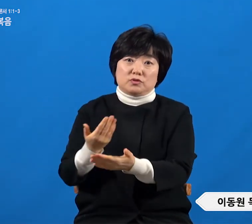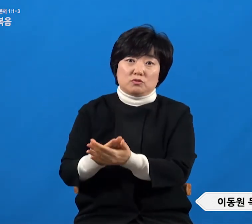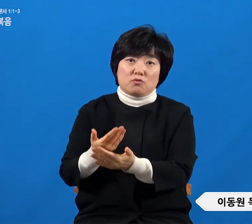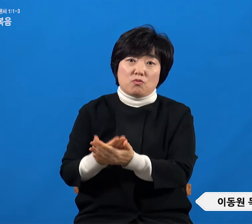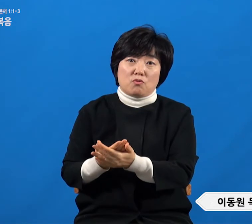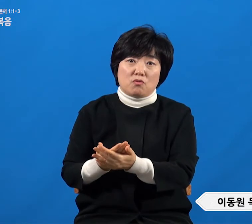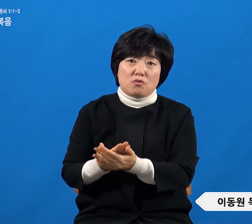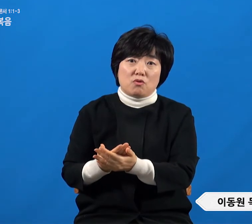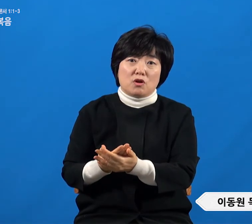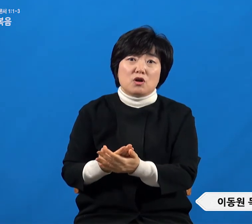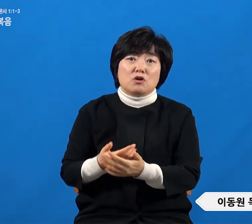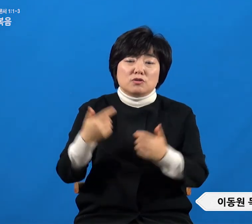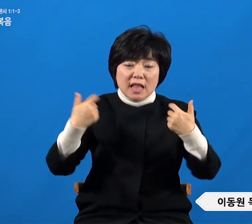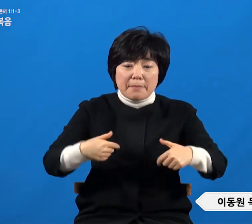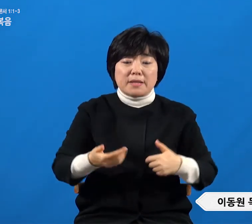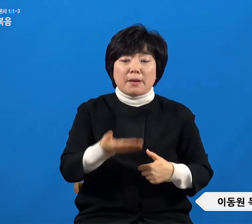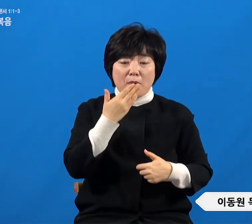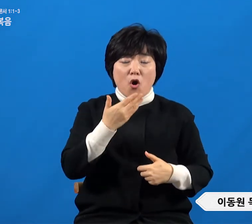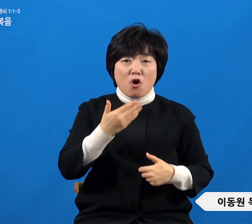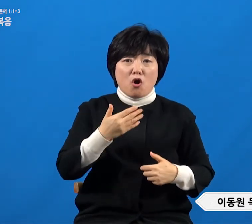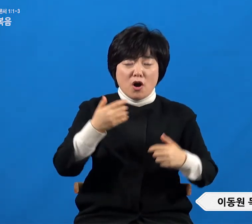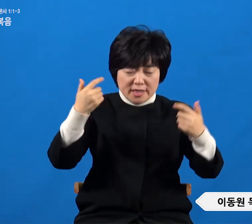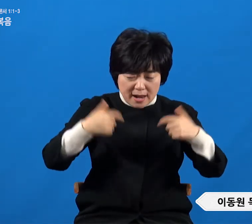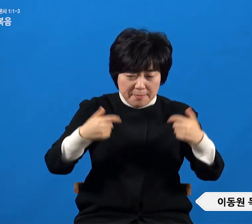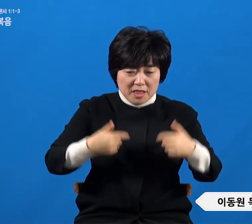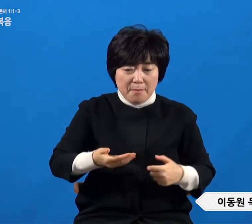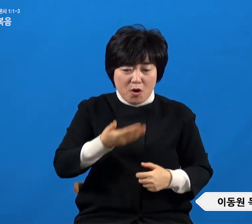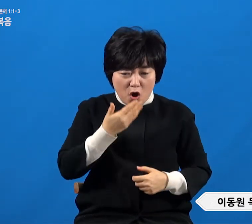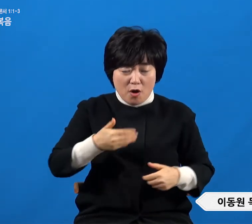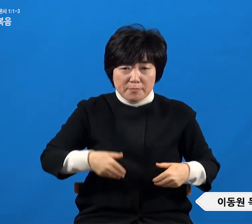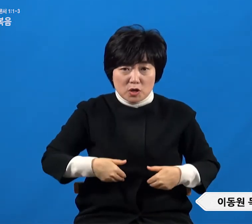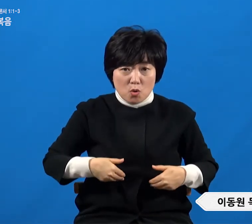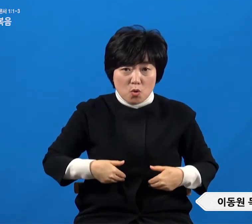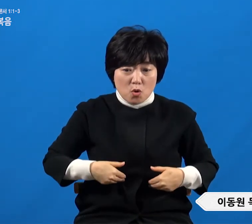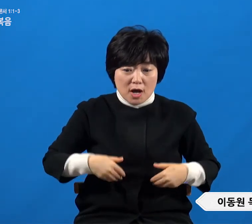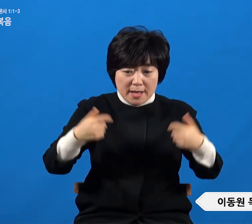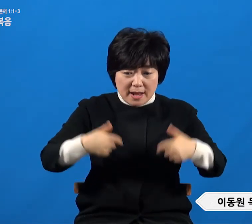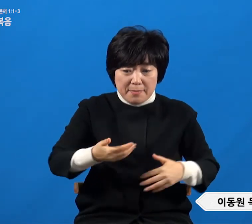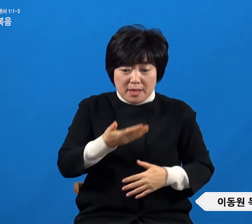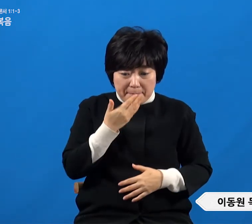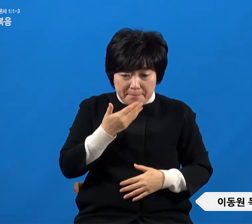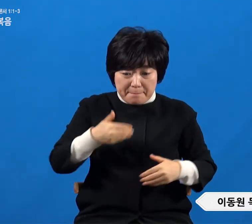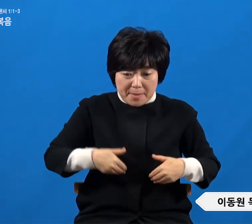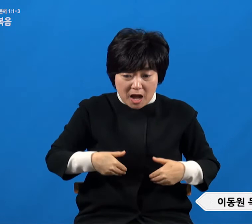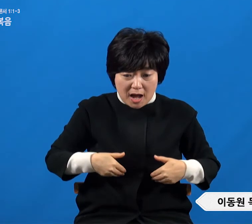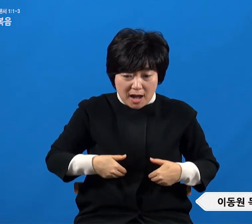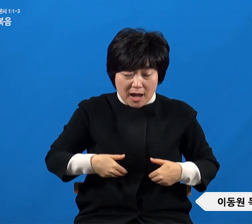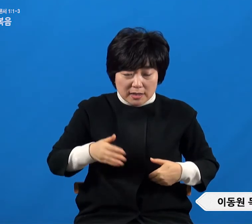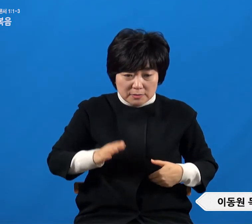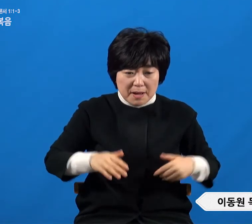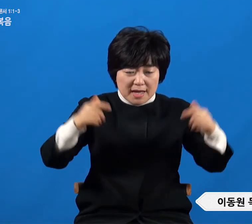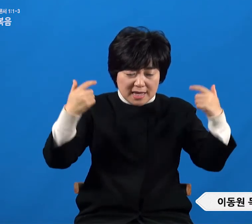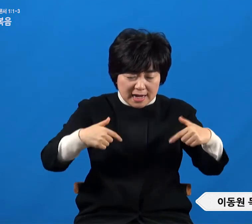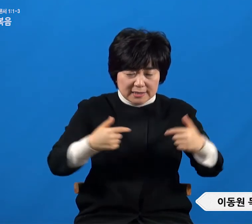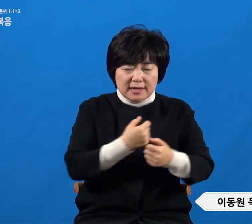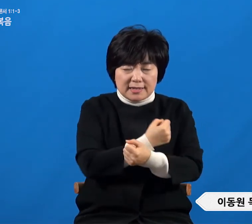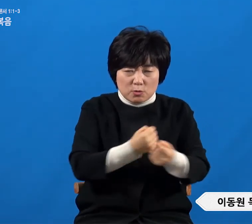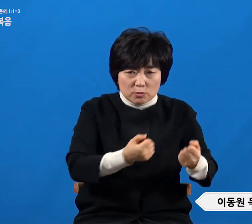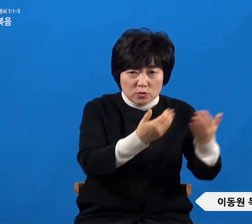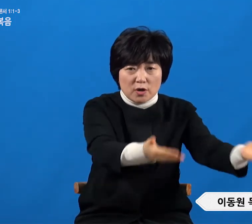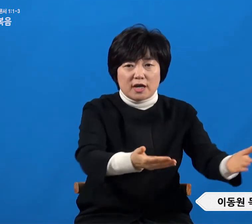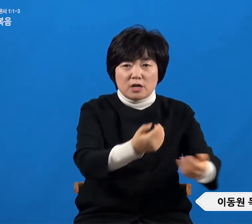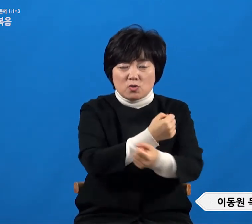우리는 날마다 먹어야 삽니다. 일용할 양식이 있어야 합니다. 그러나 일용할 양식 못지않게 필요한 것이 일용할